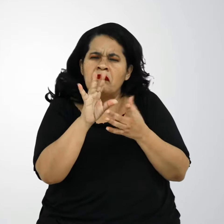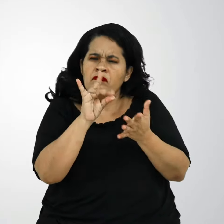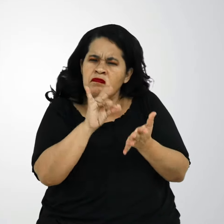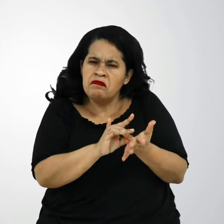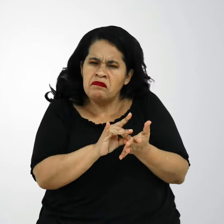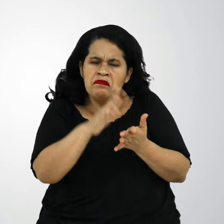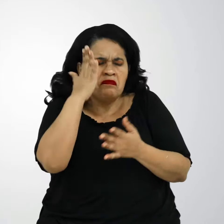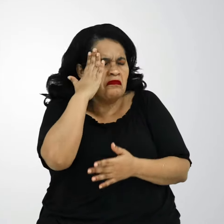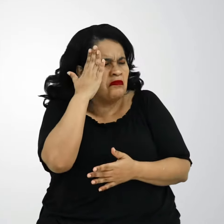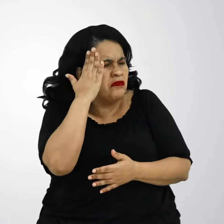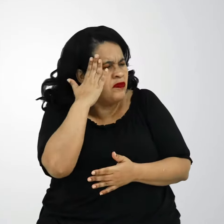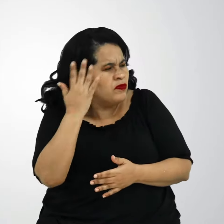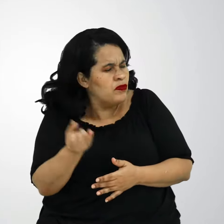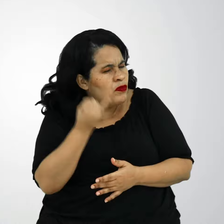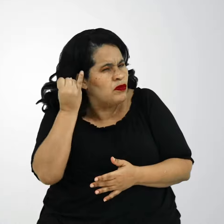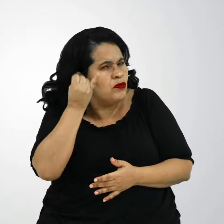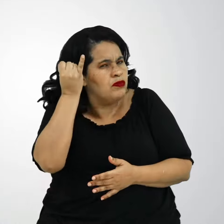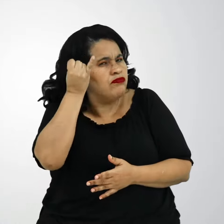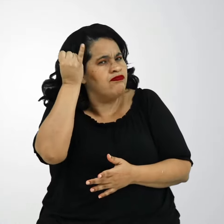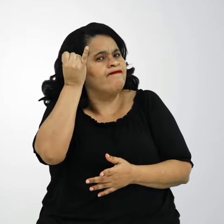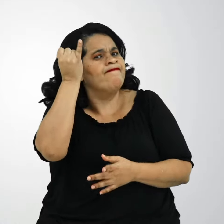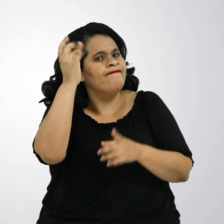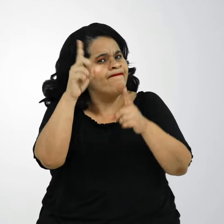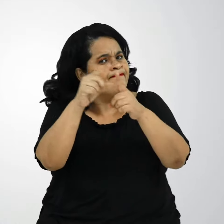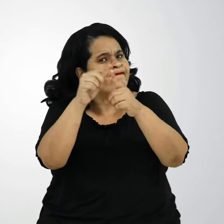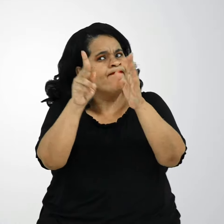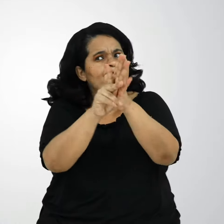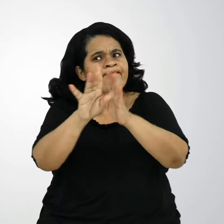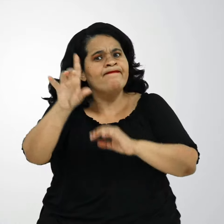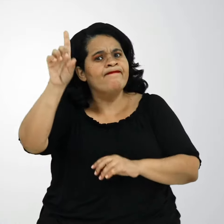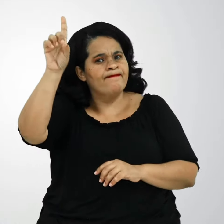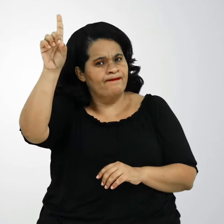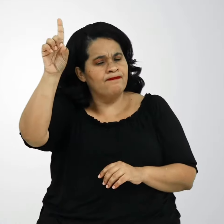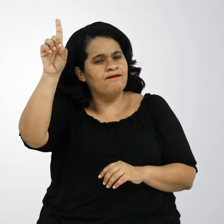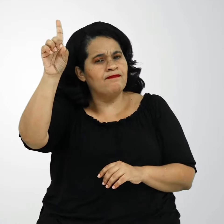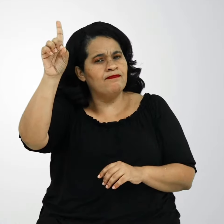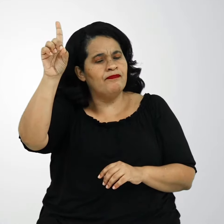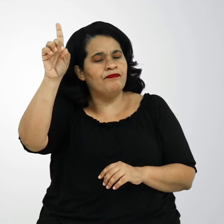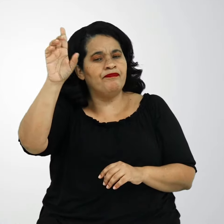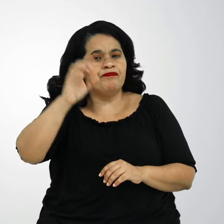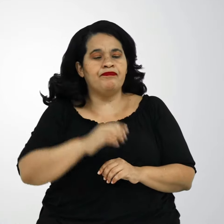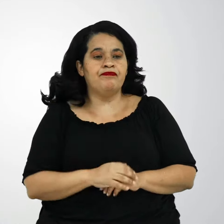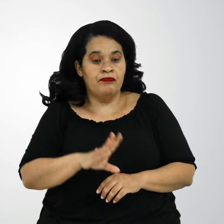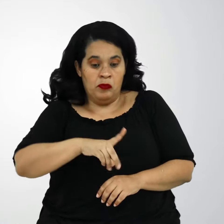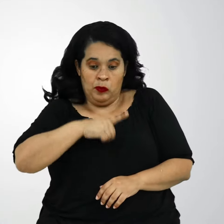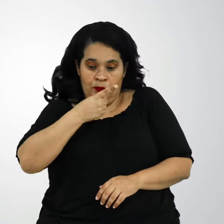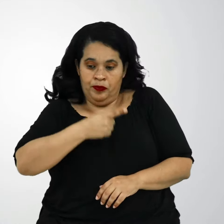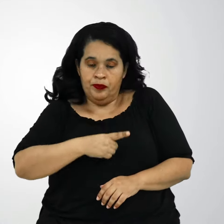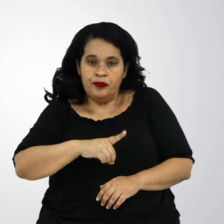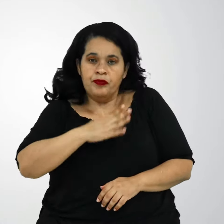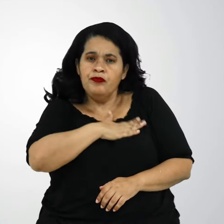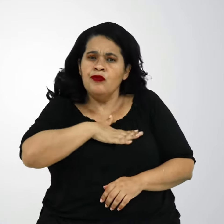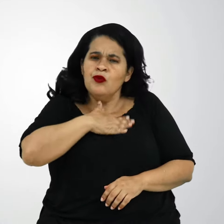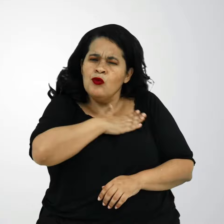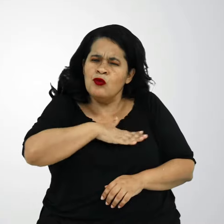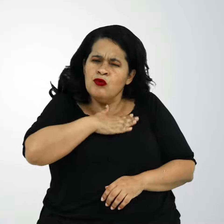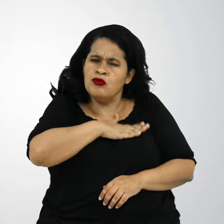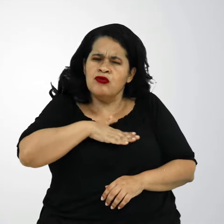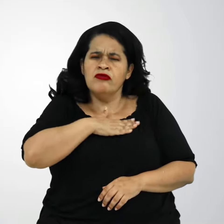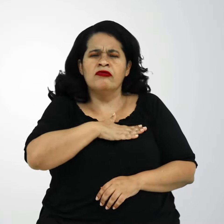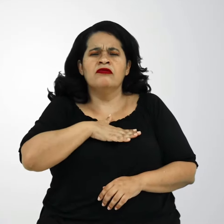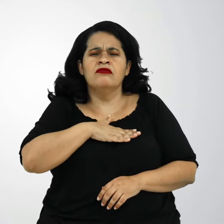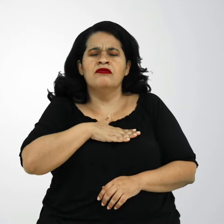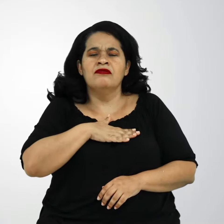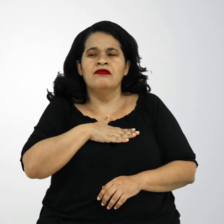valor, a importância da palavra de Deus e a profecia, ele fazia questão